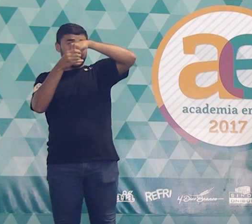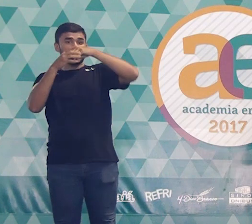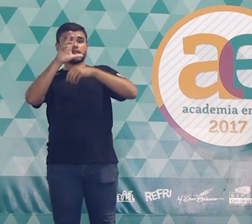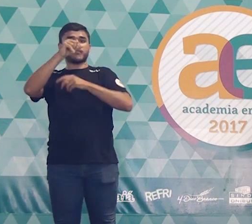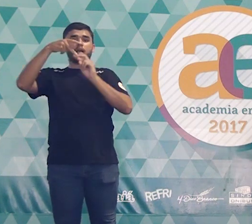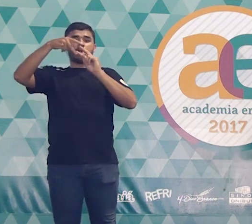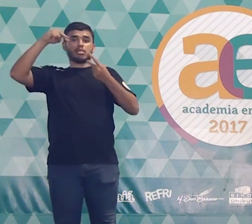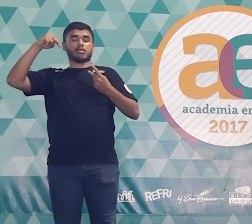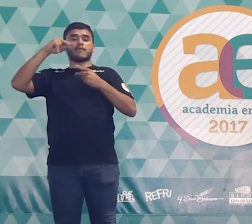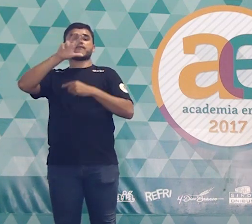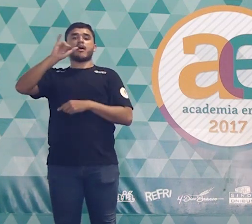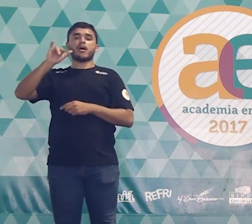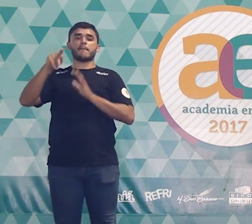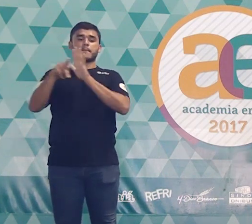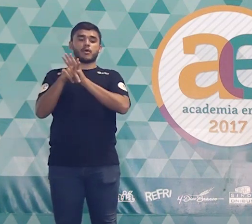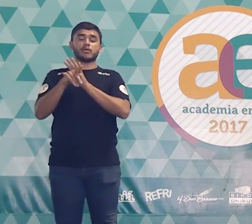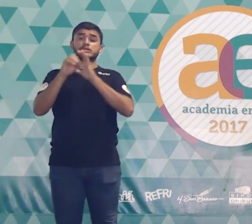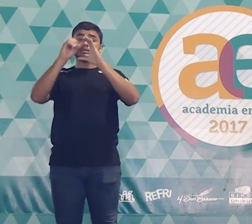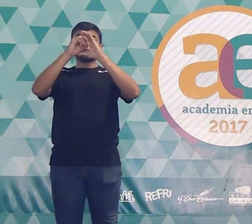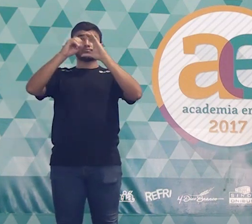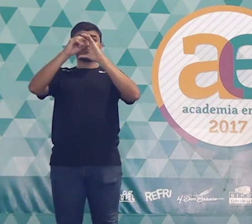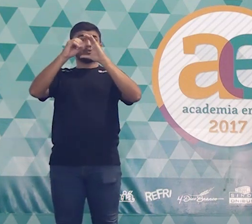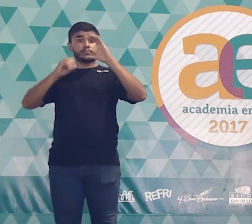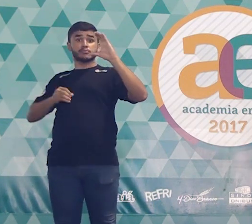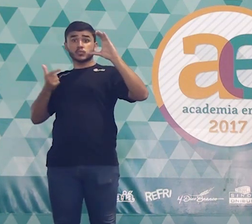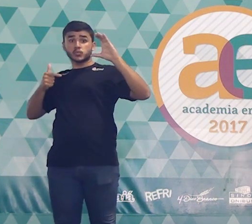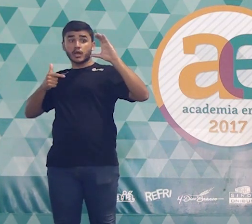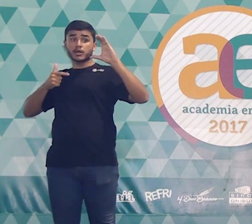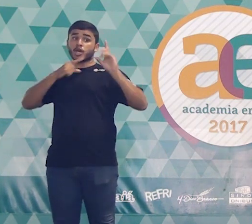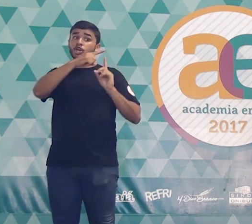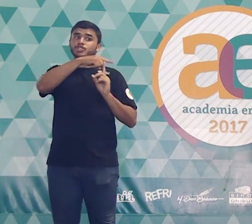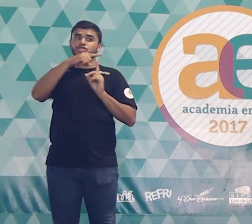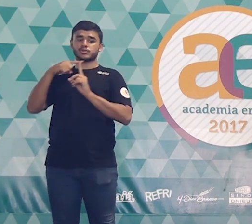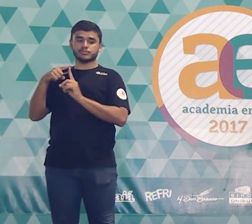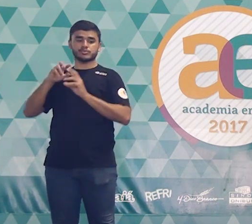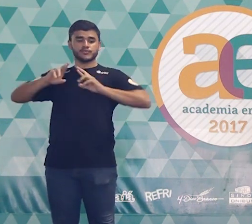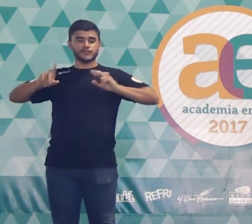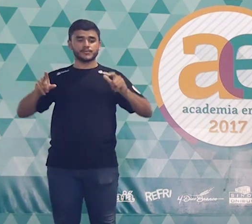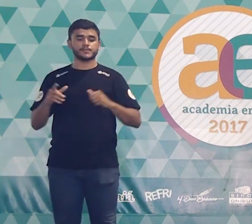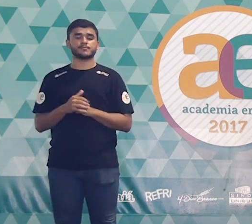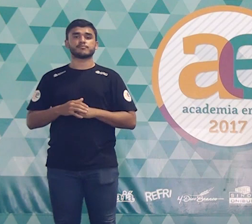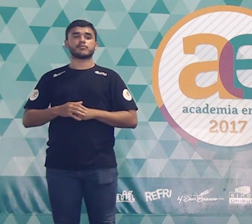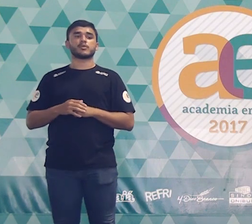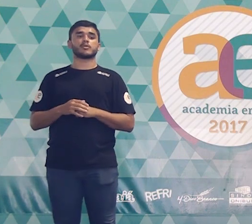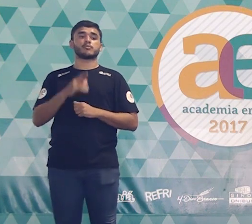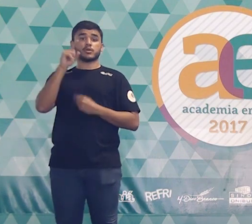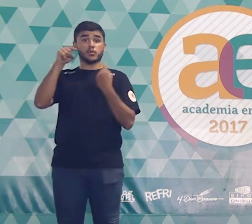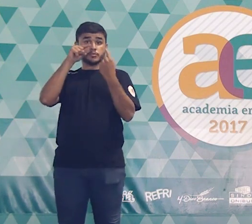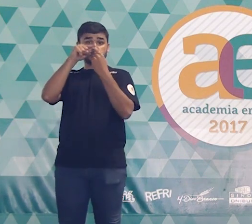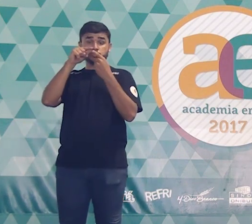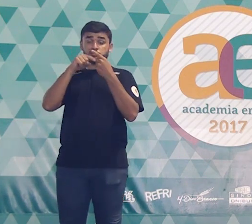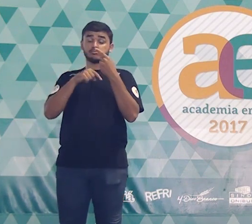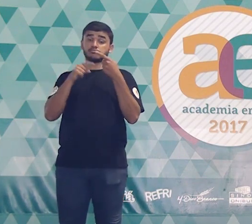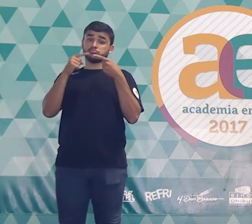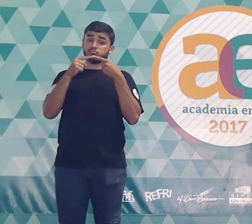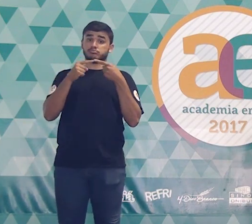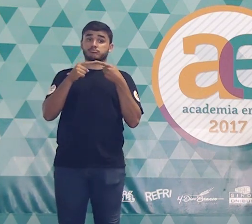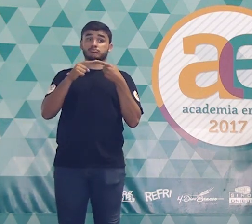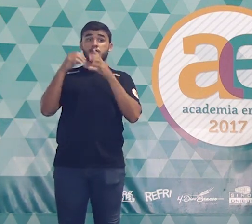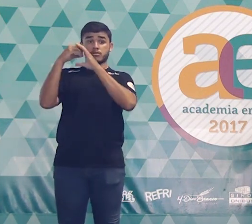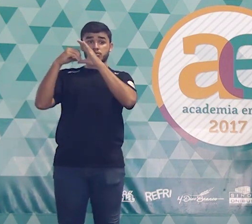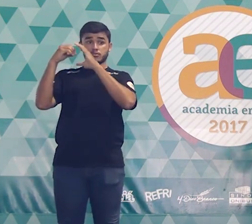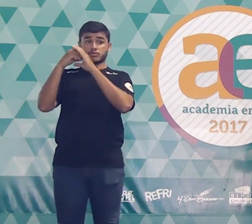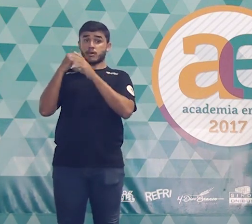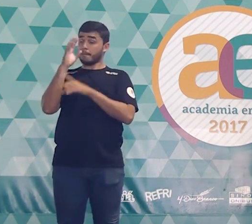material genético, é facultativo. Mas, a princípio, nós temos dois norteadores da teoria celular. A célula é a